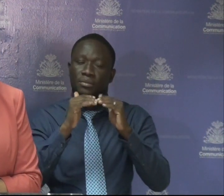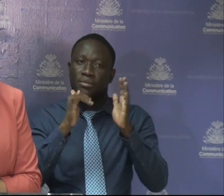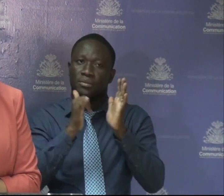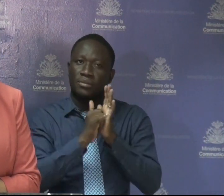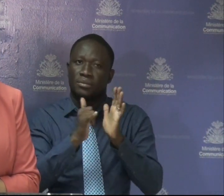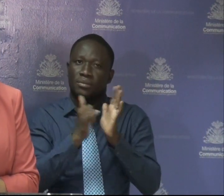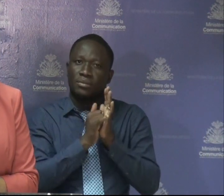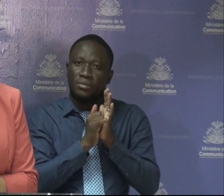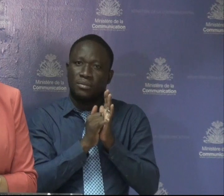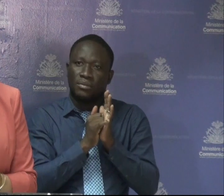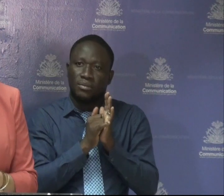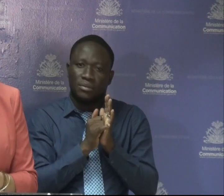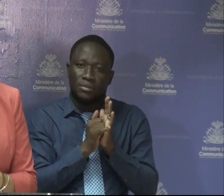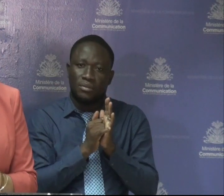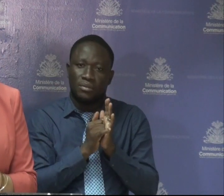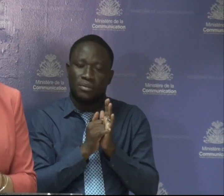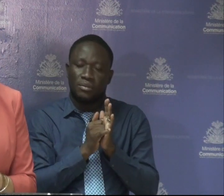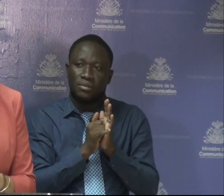c'est aussi